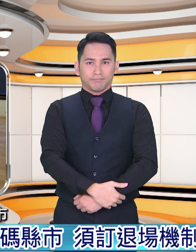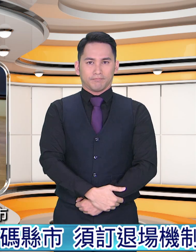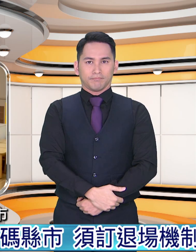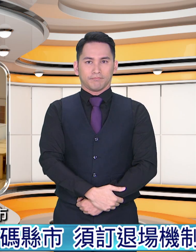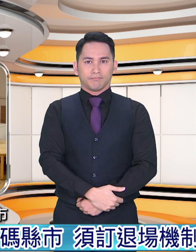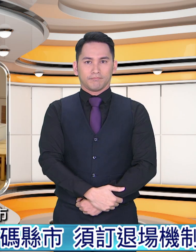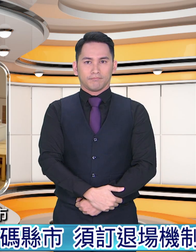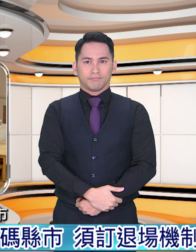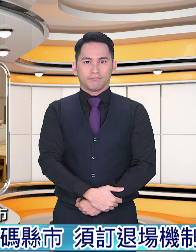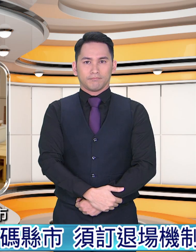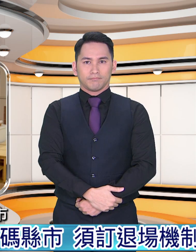市。